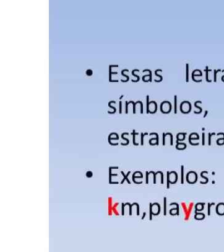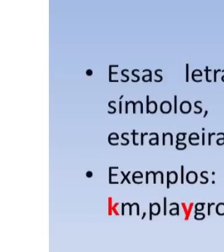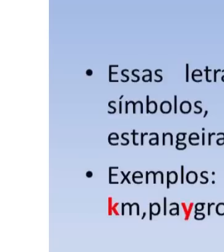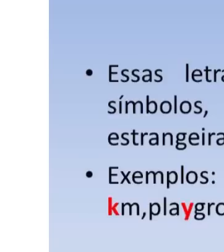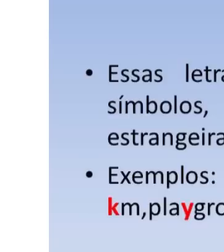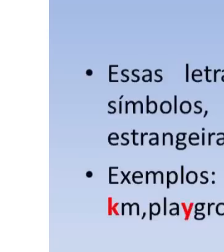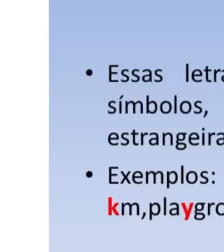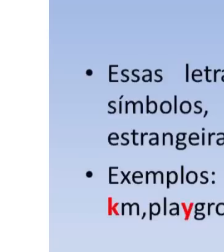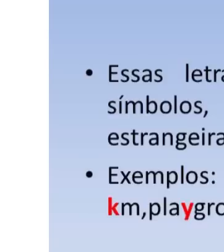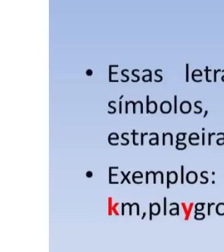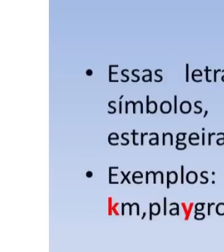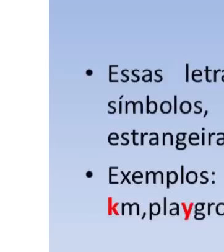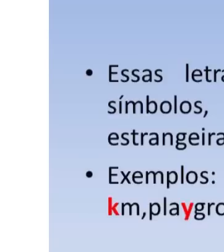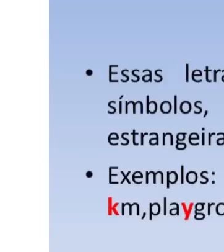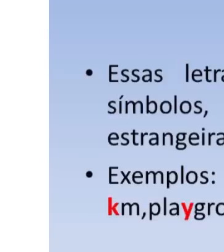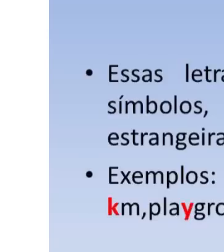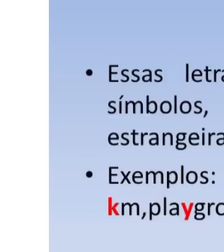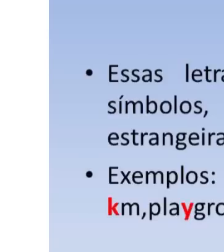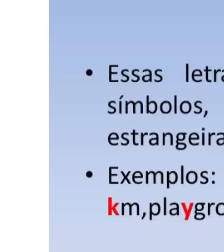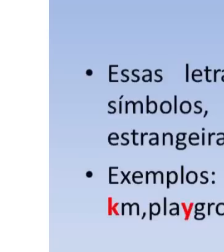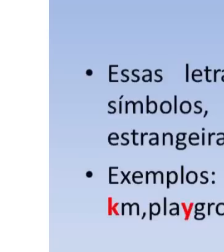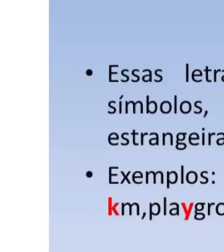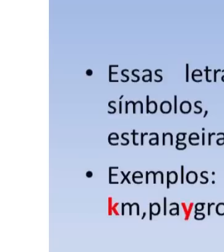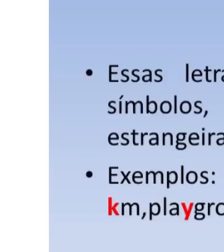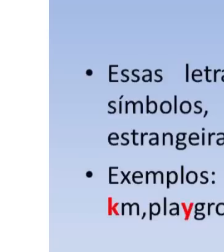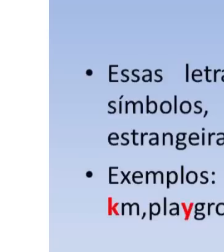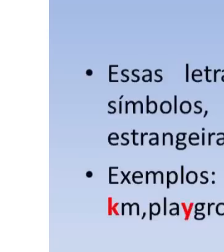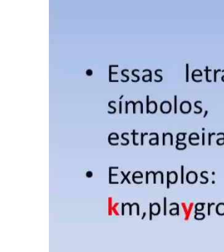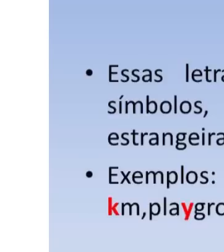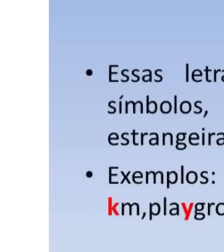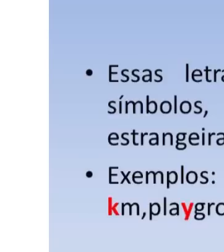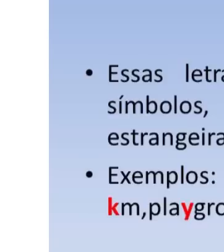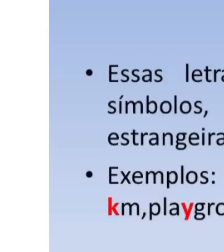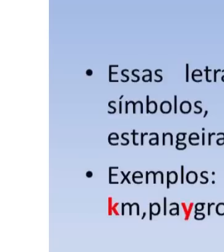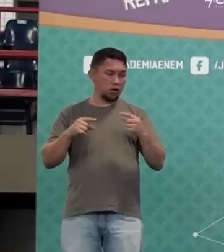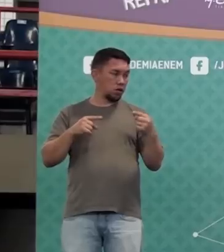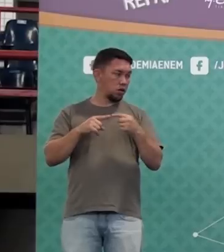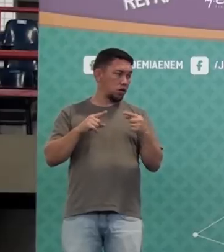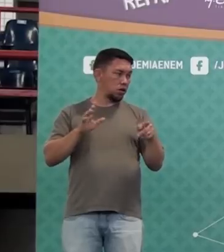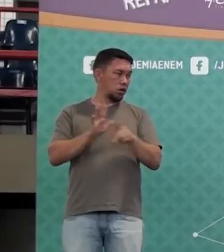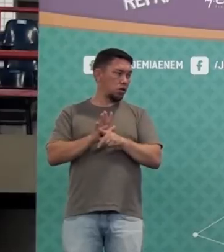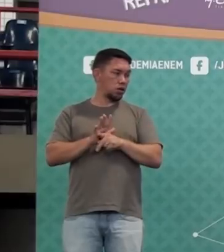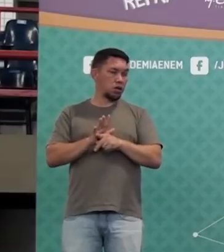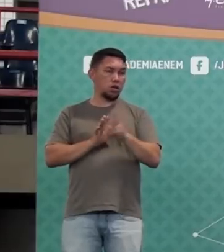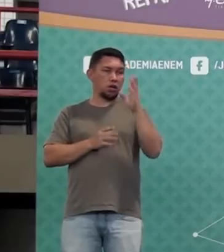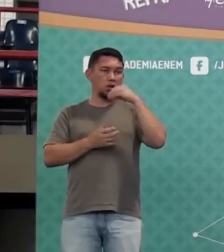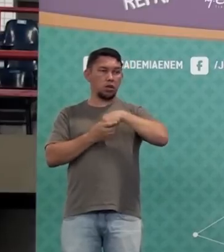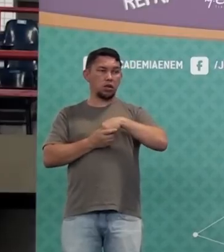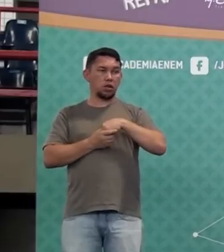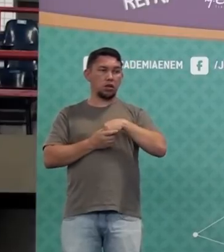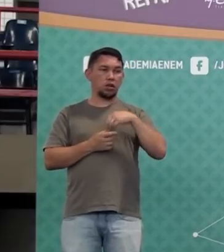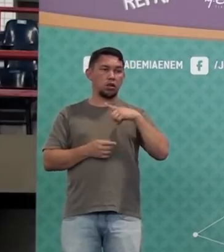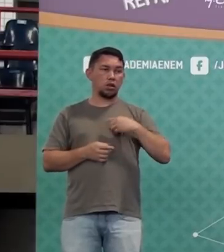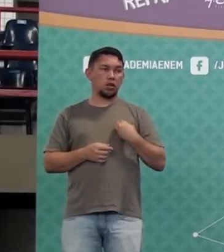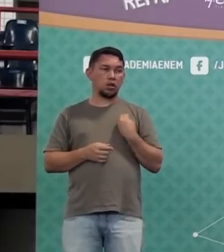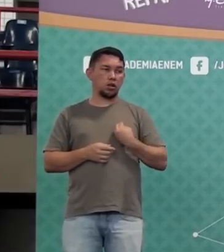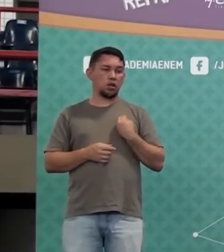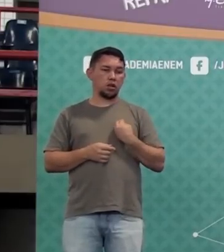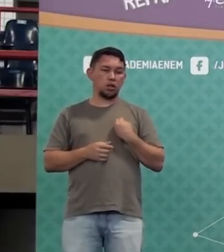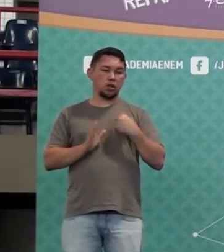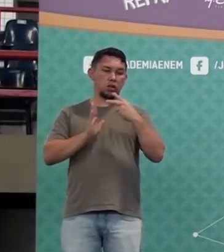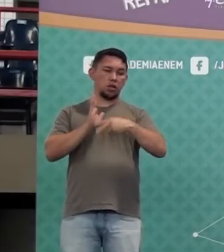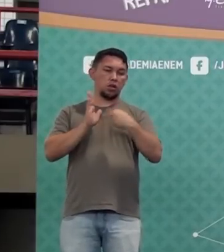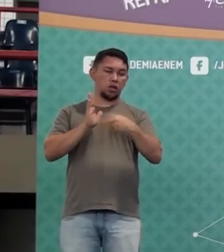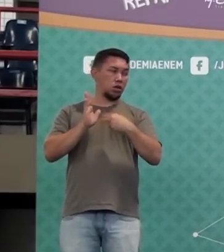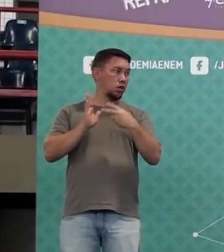kafkiano, de Kafka. Então, essas letras, eu concordo demais que elas tenham sido incorporadas